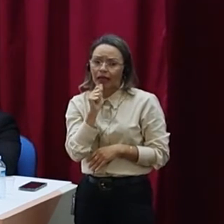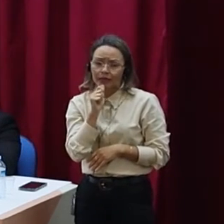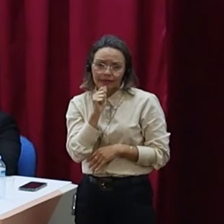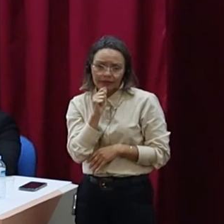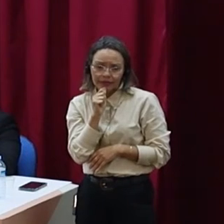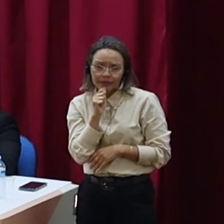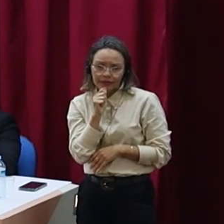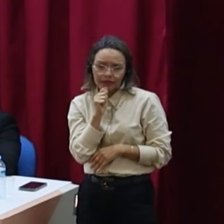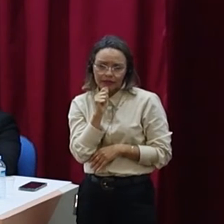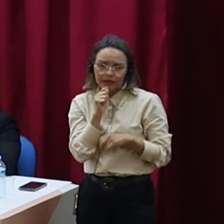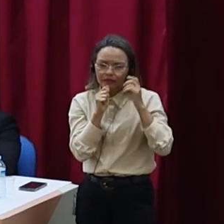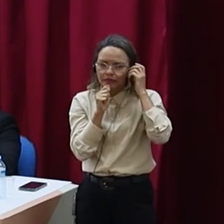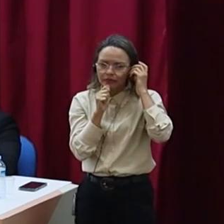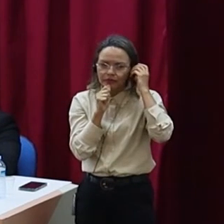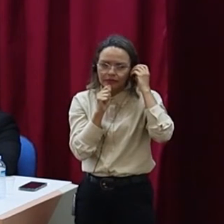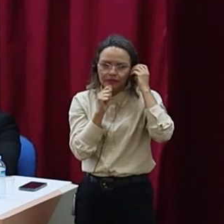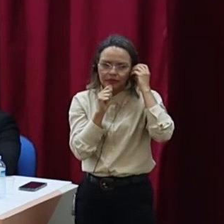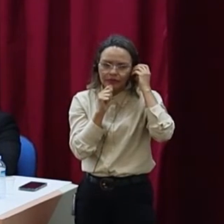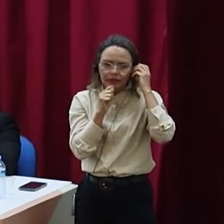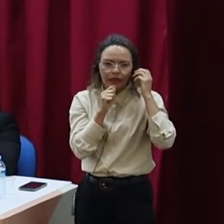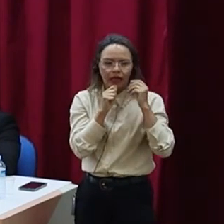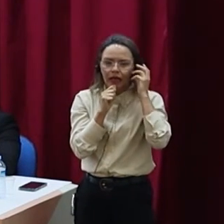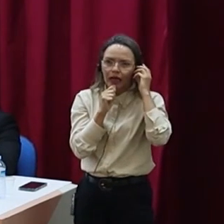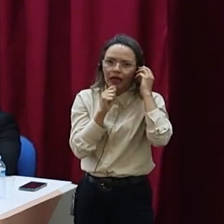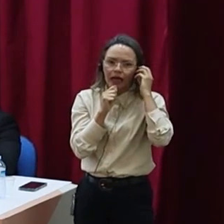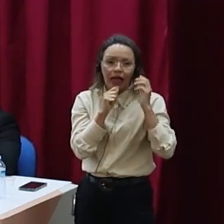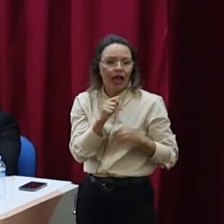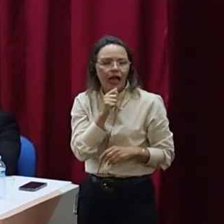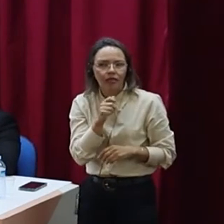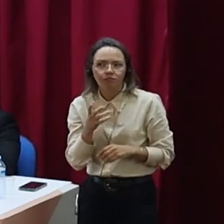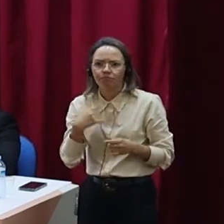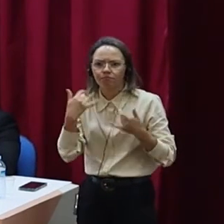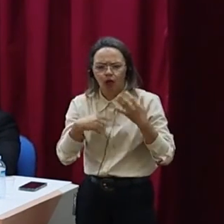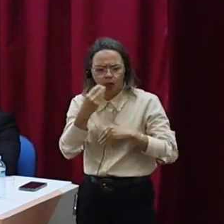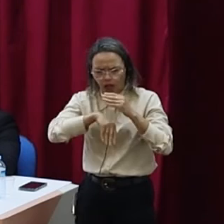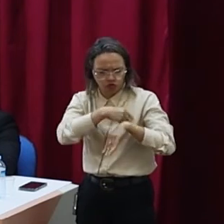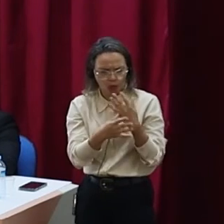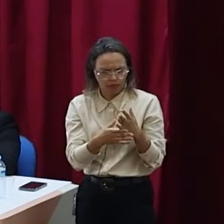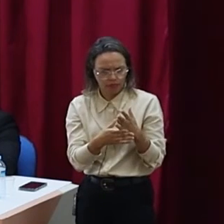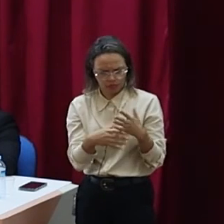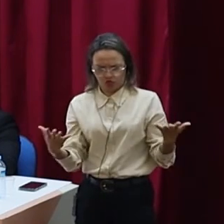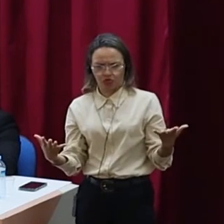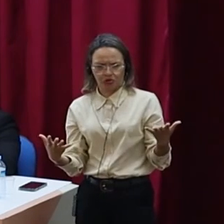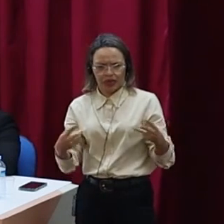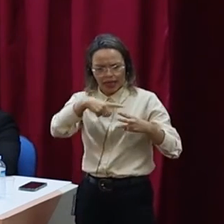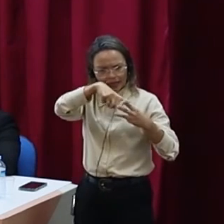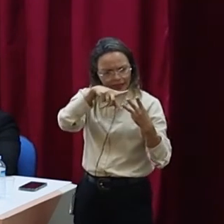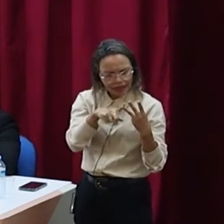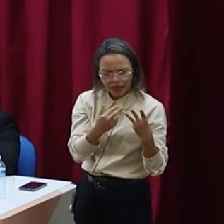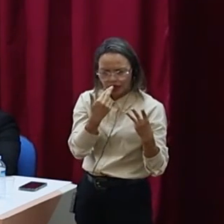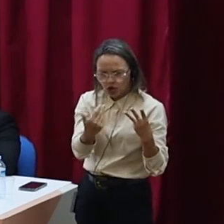hay, ainda portugués, no hay castellano, so'o es carne. O sea, tres lenguas en 4